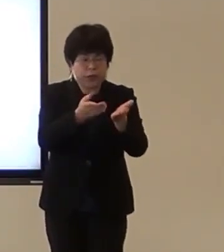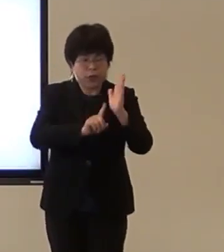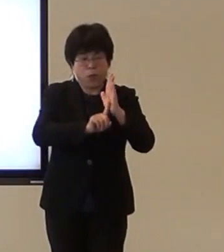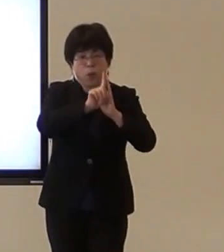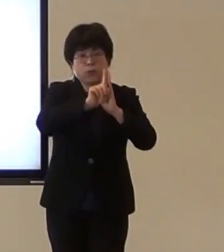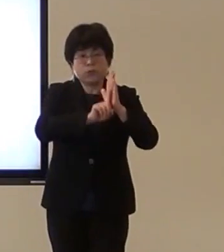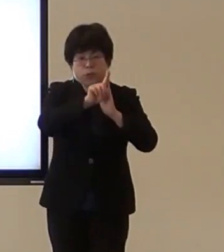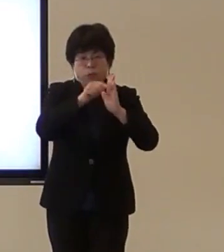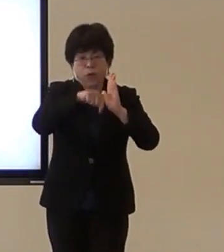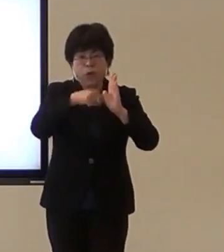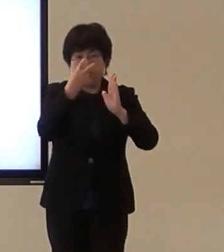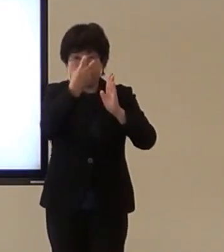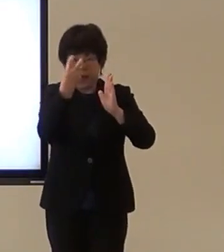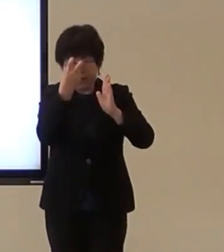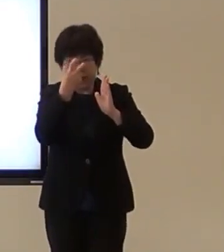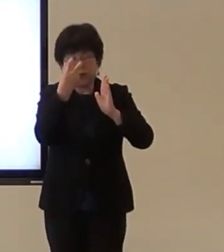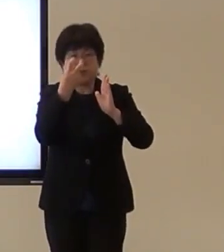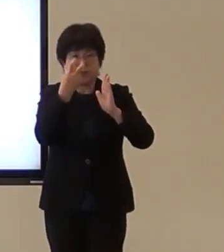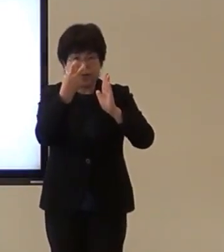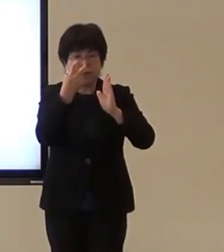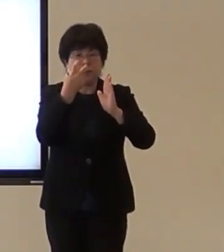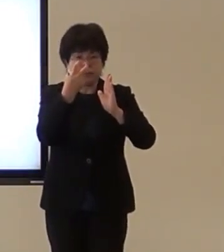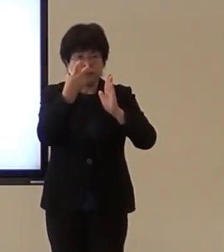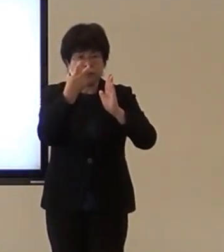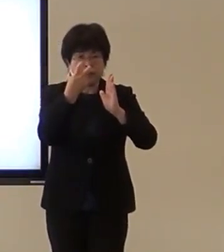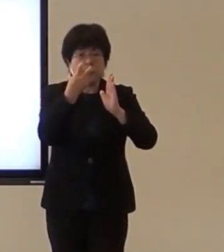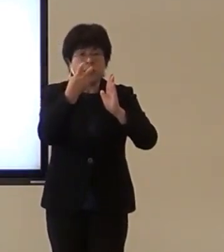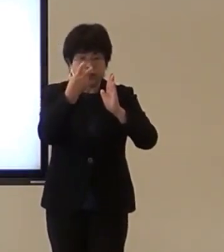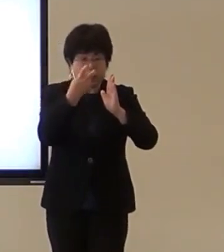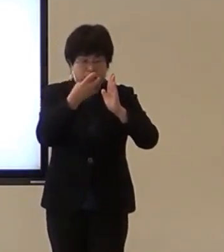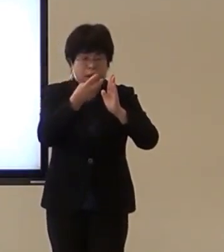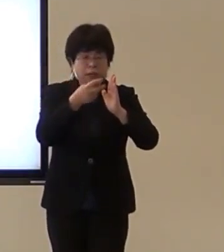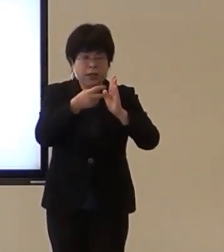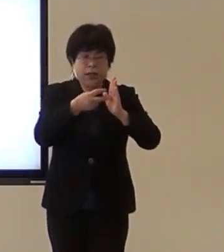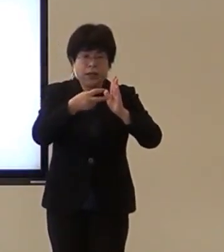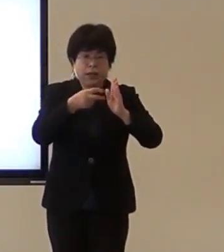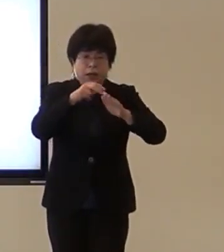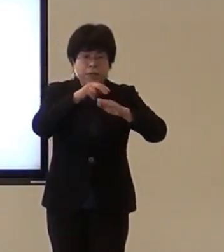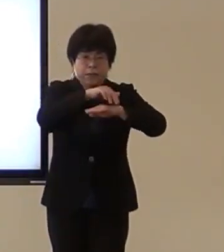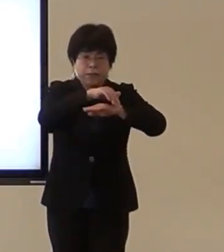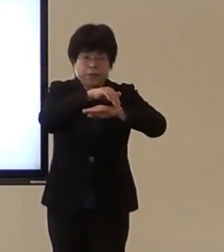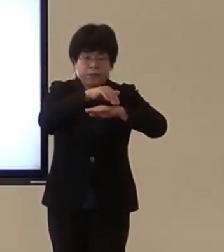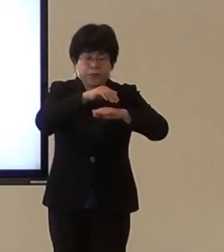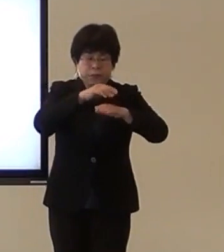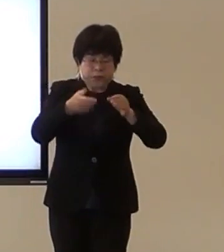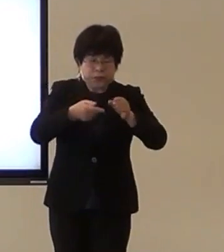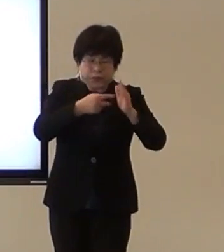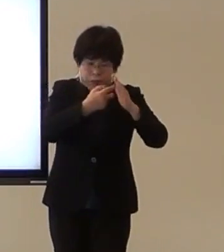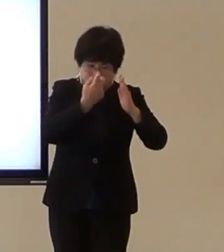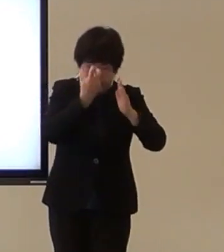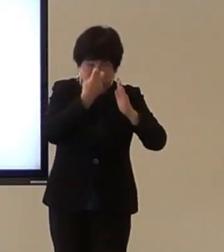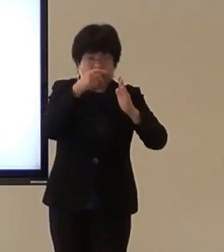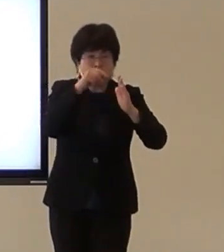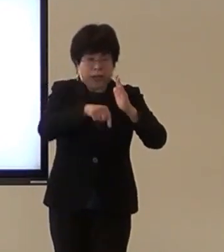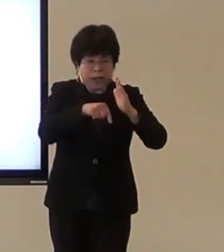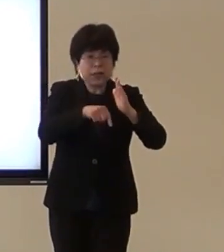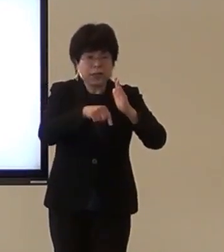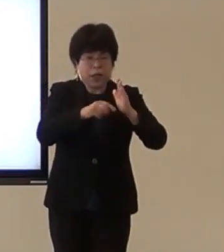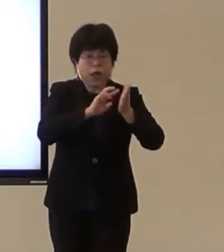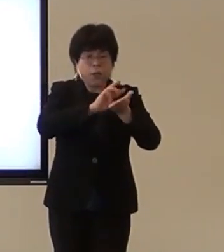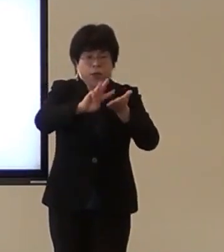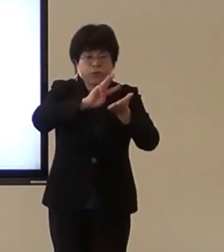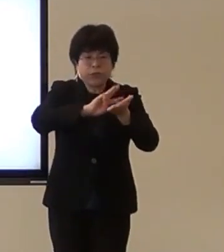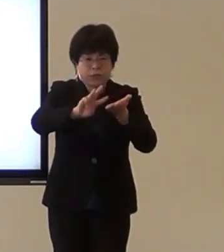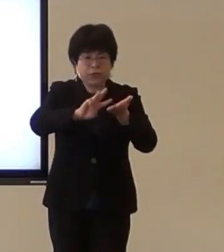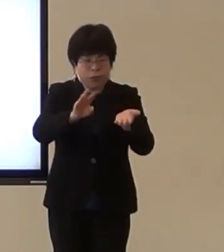温度管理方法、使用にあたっての融解や希釈方法など、溶解や希釈方法などワクチンの取り